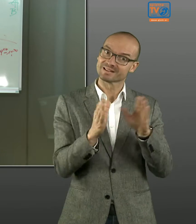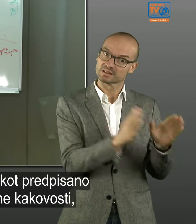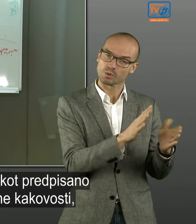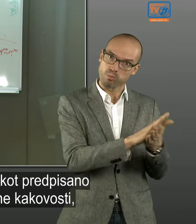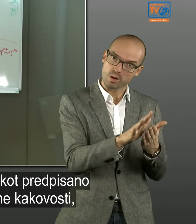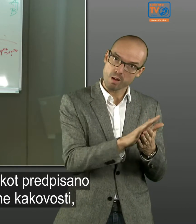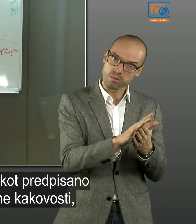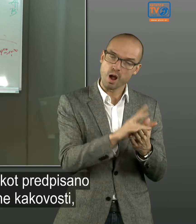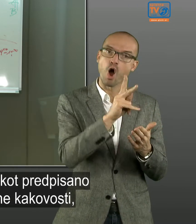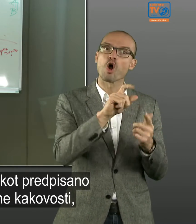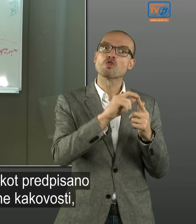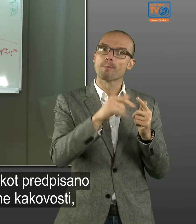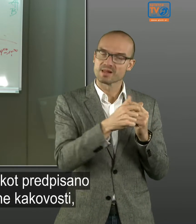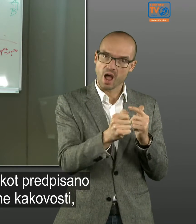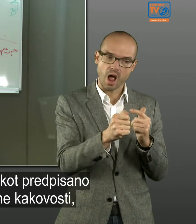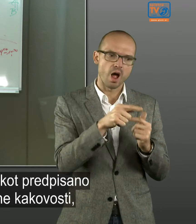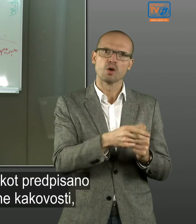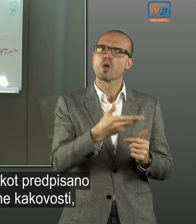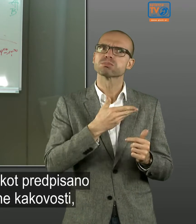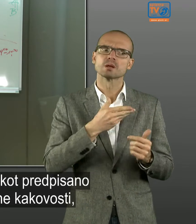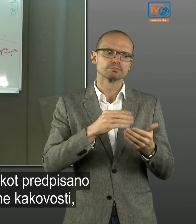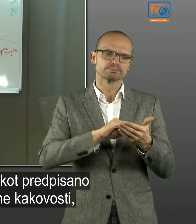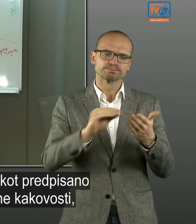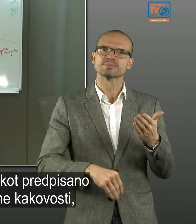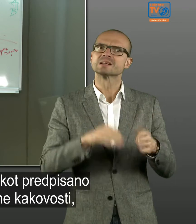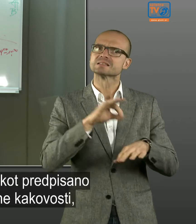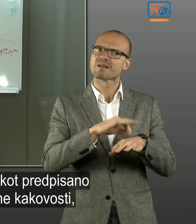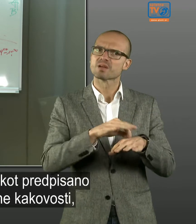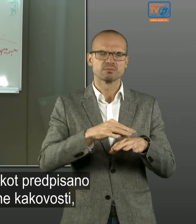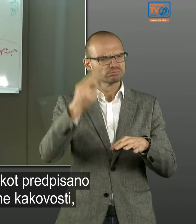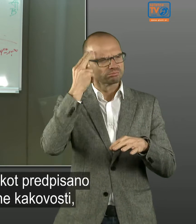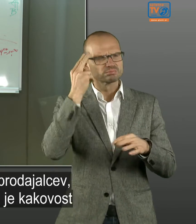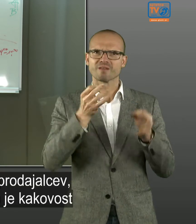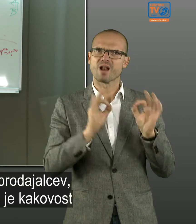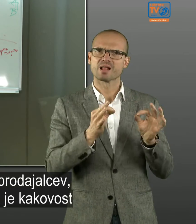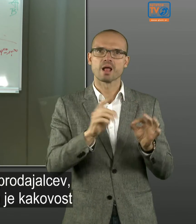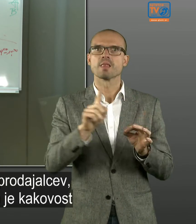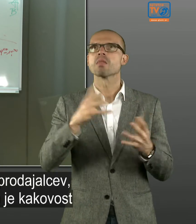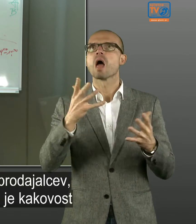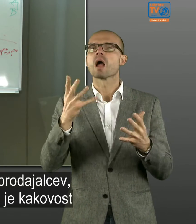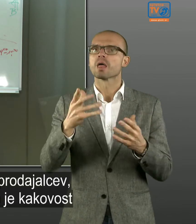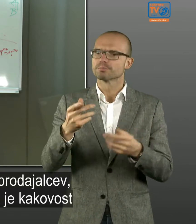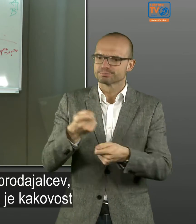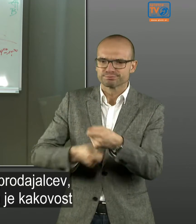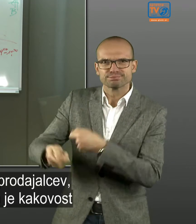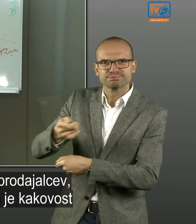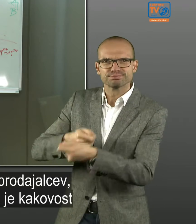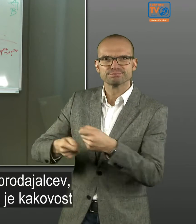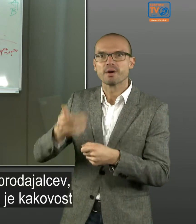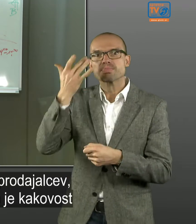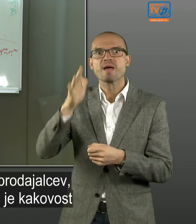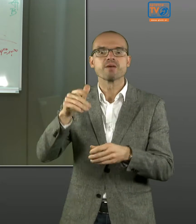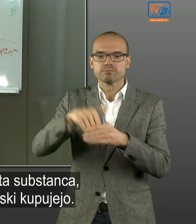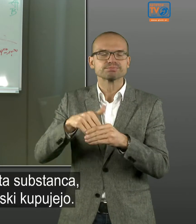uporabo konopljo, kjer se dobi predpisano zdravilo dobre, znane kvalitete, ne nekaj od preprodajalcev, da se ne ve, kakšna